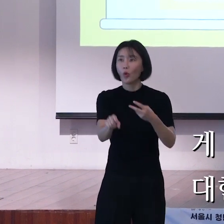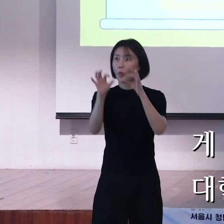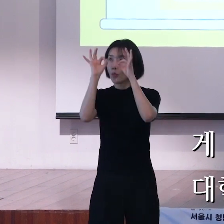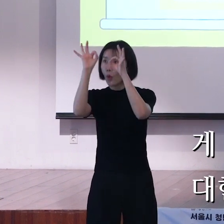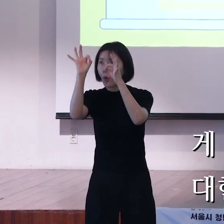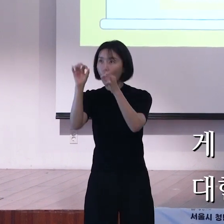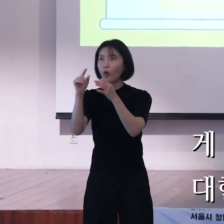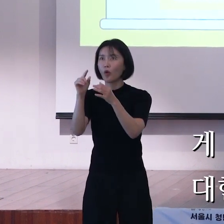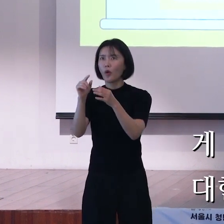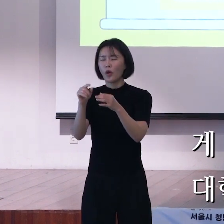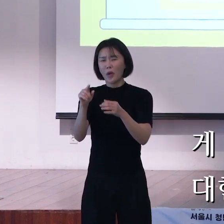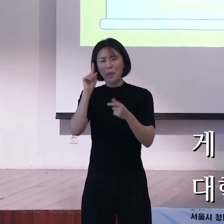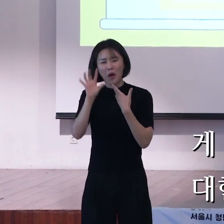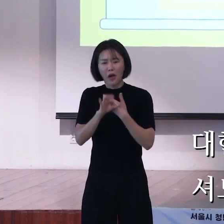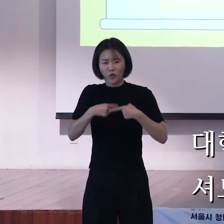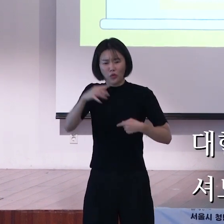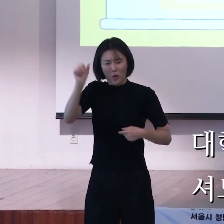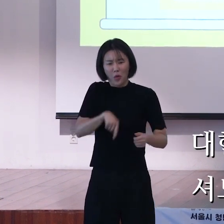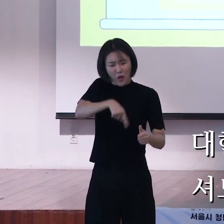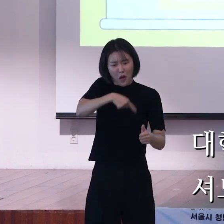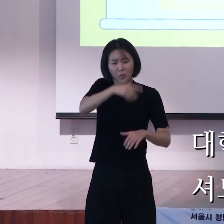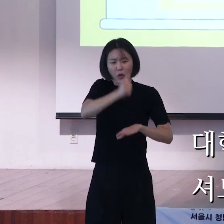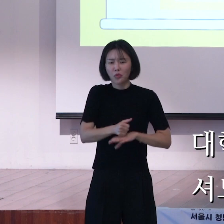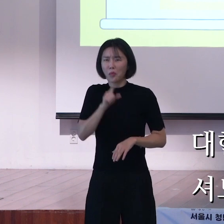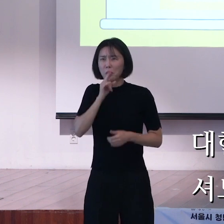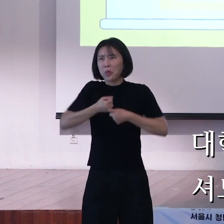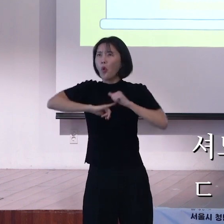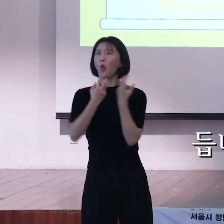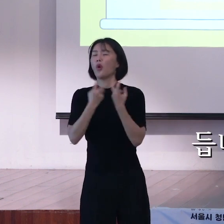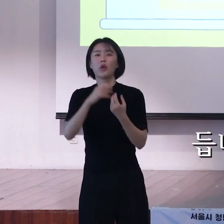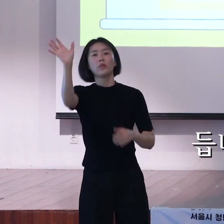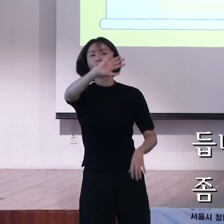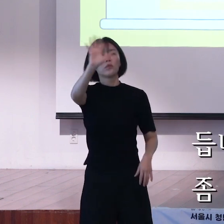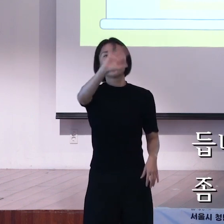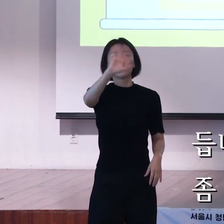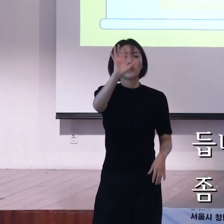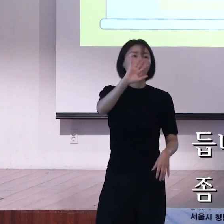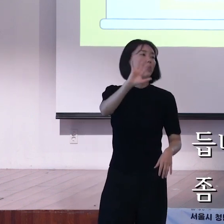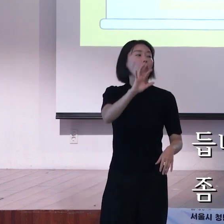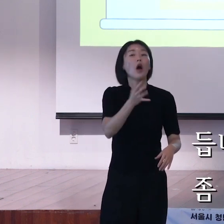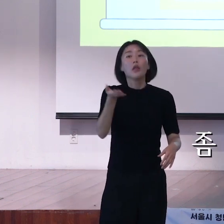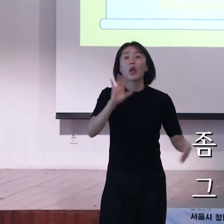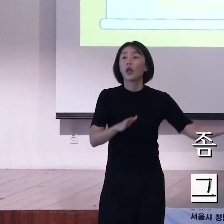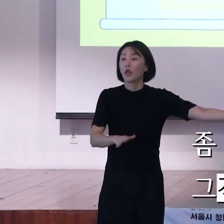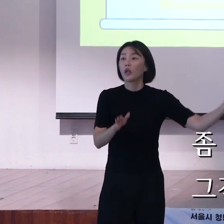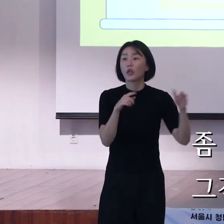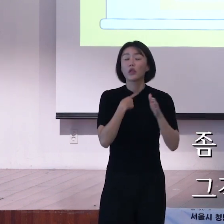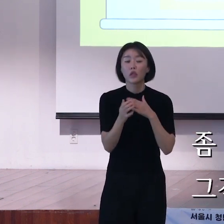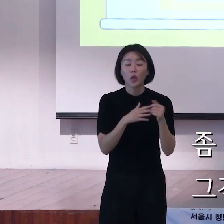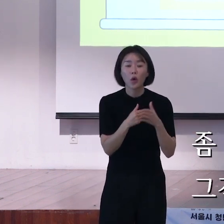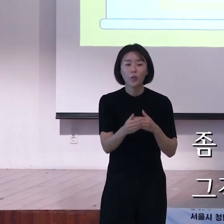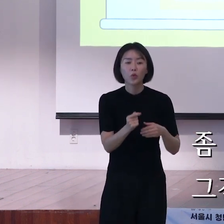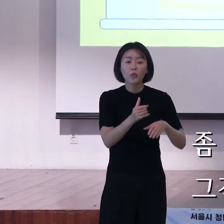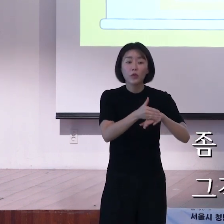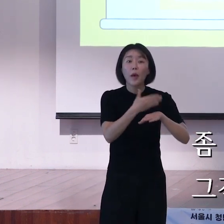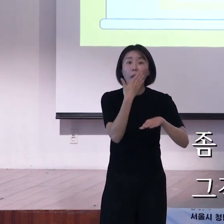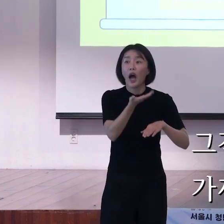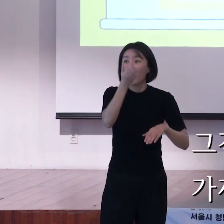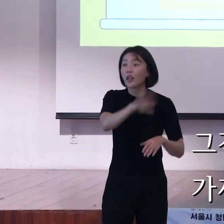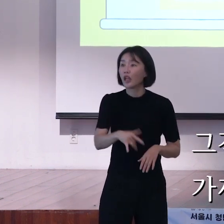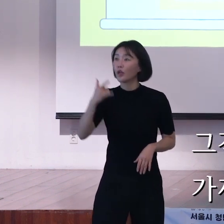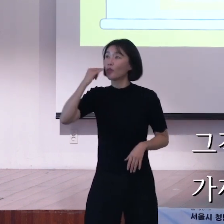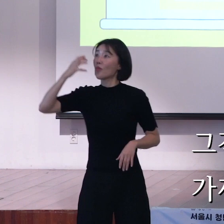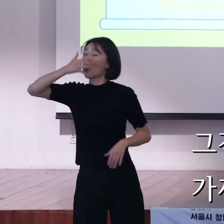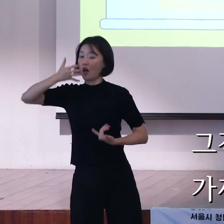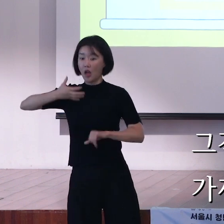좀 내려놓으셔도 될 것 같다는 생각이 듭니다. 좀 느릴 수 있어요. 그거는 성인 아이들도 마찬가지예요. 다 똑같은